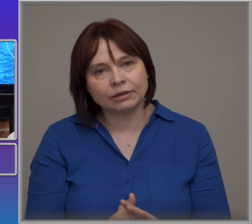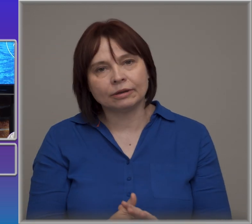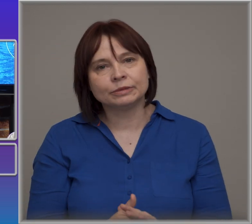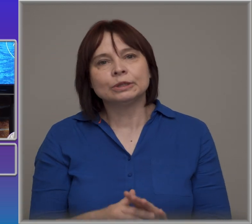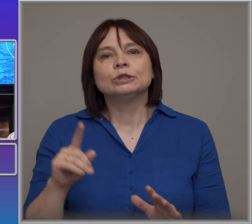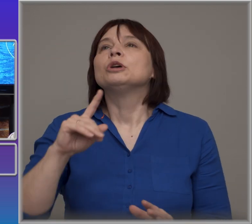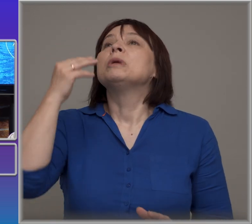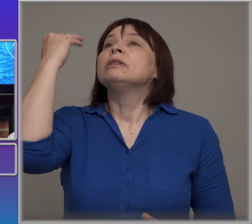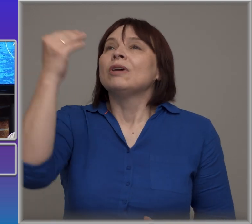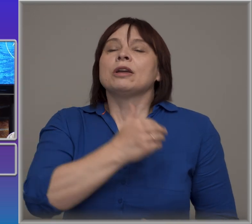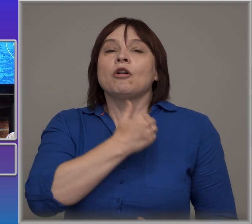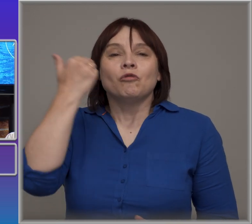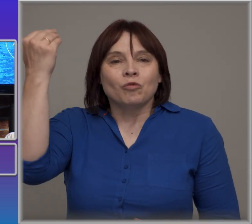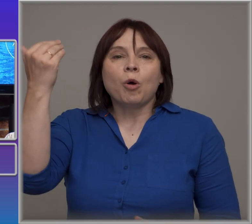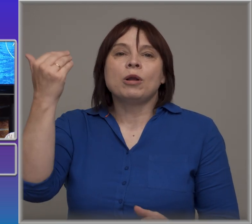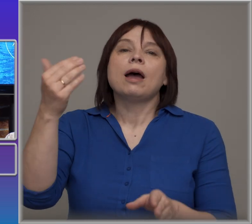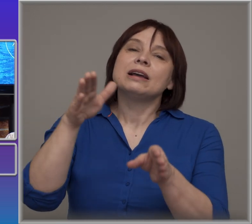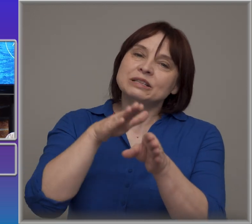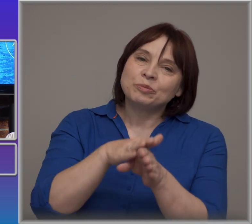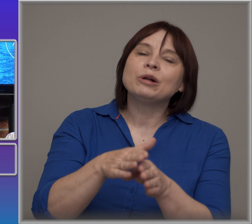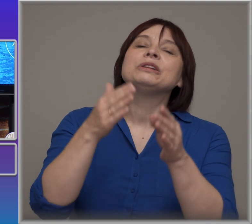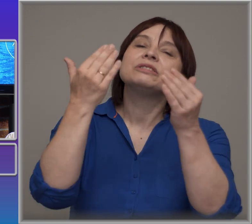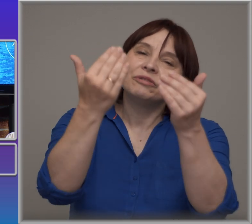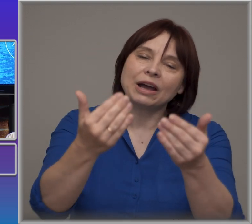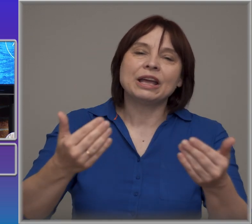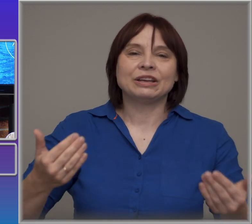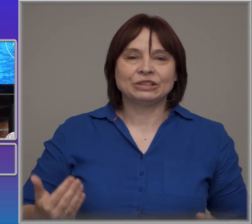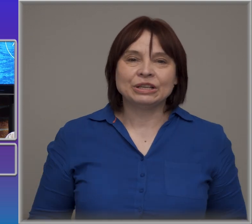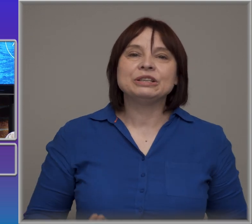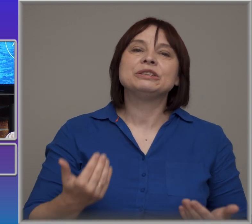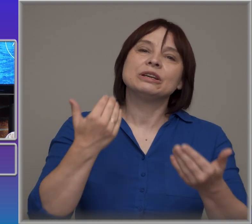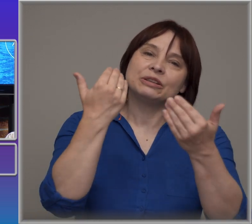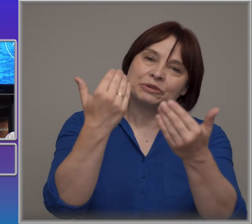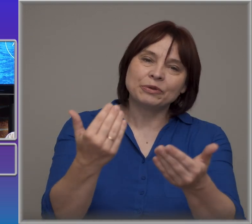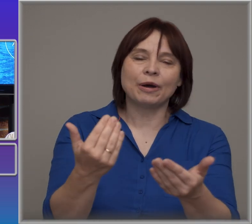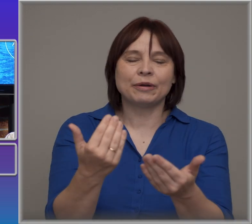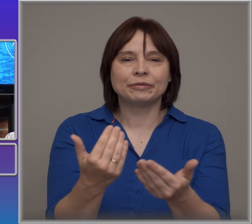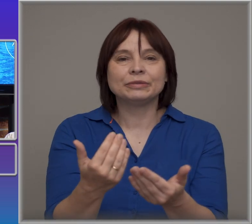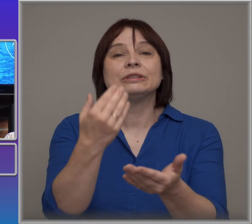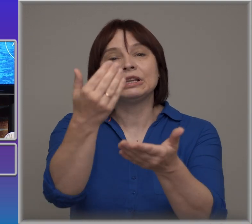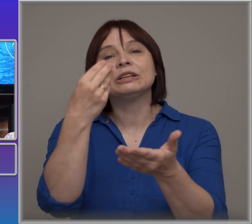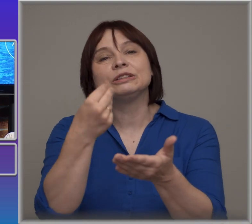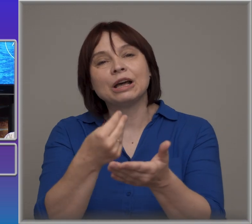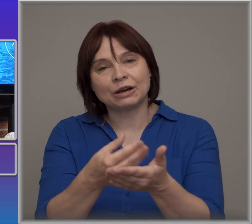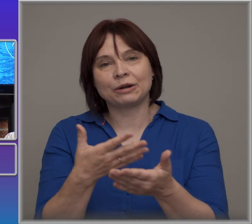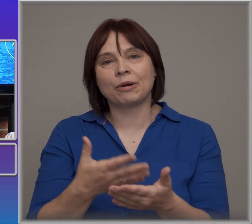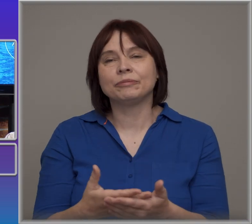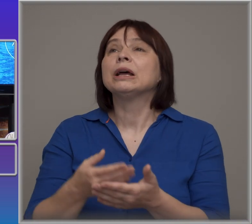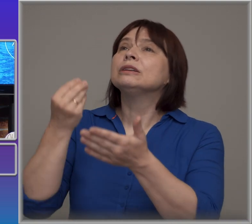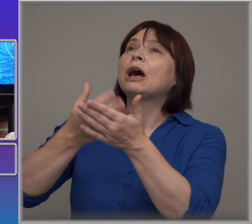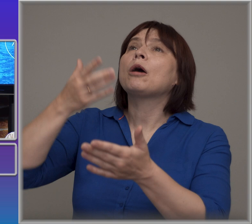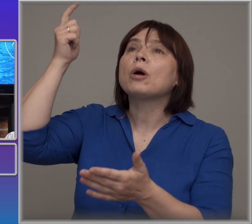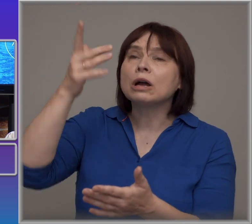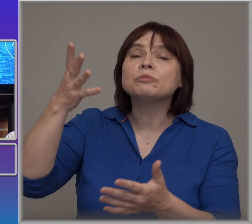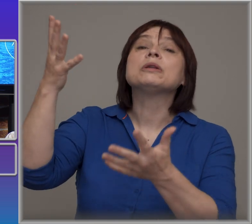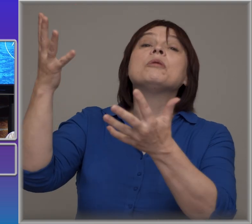Господь, Твоя воля благая, угодная и совершенная состоялась над нашими братьями и сестрами, над каждым из нас, дорогой наш Господь. Мы принимаем это